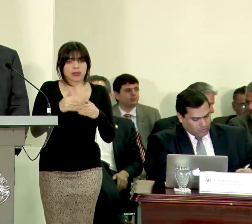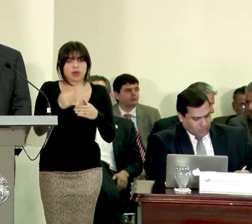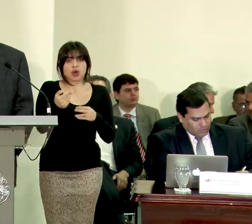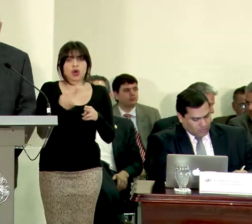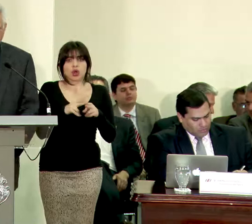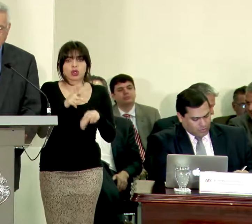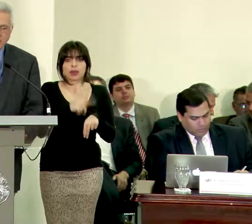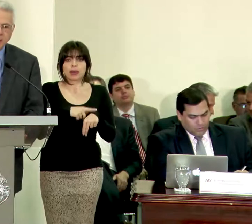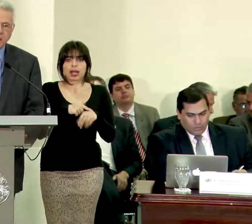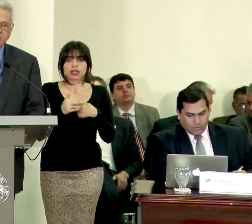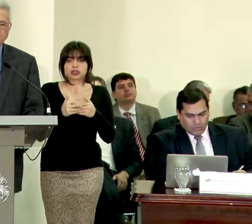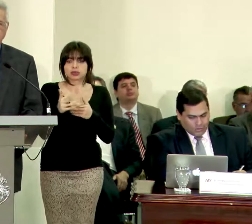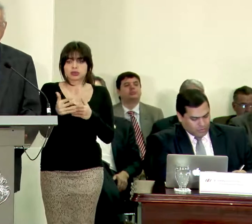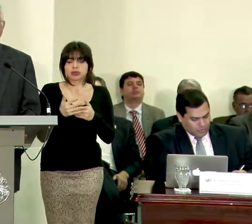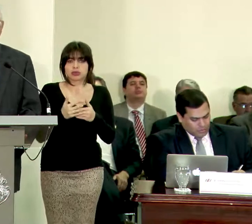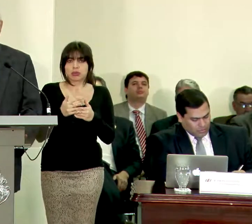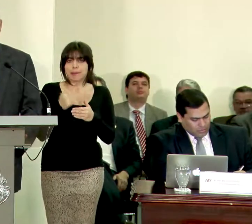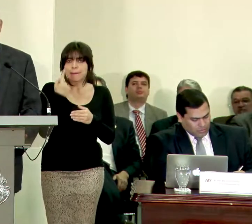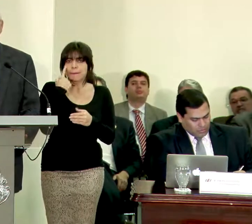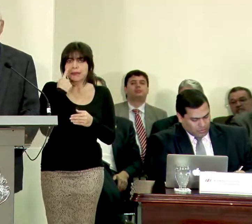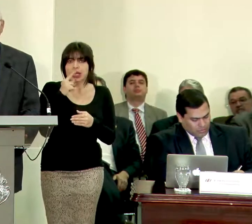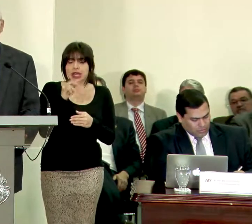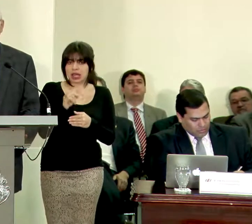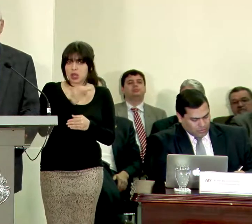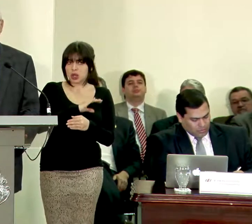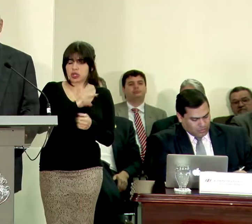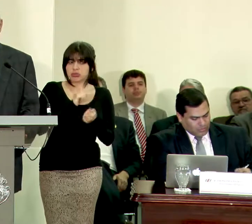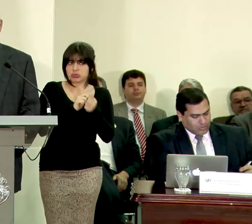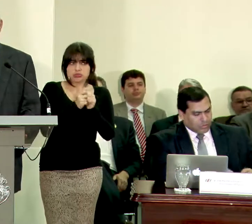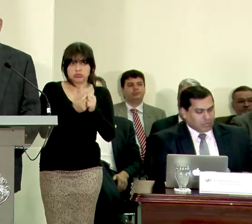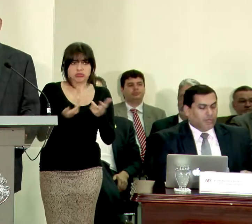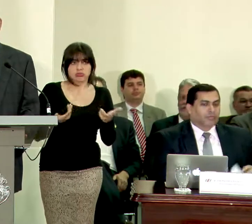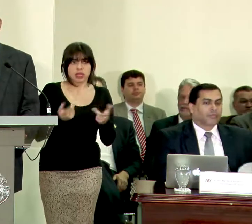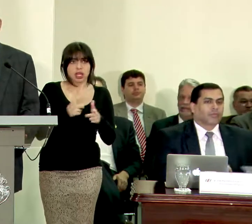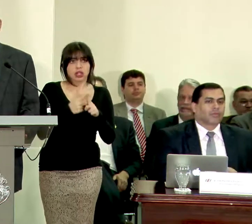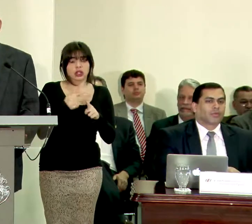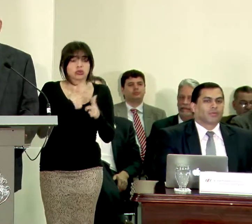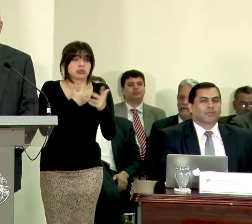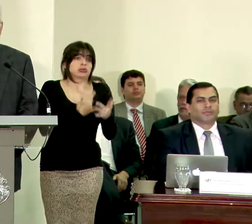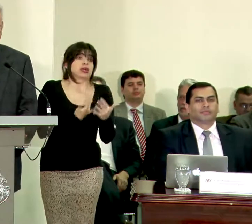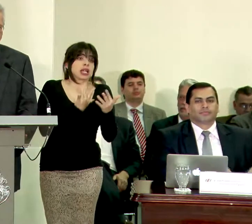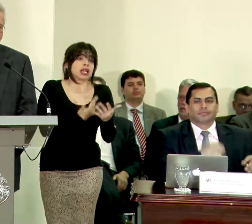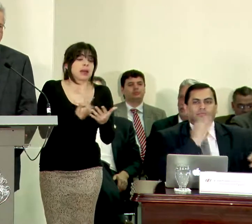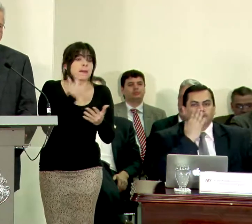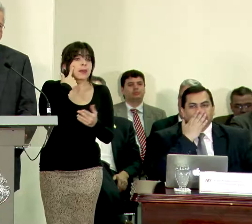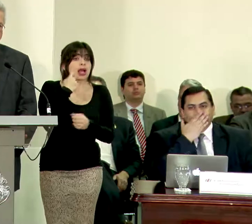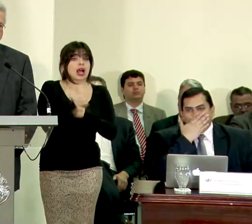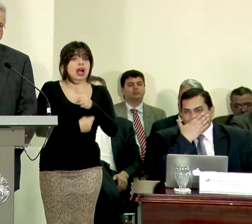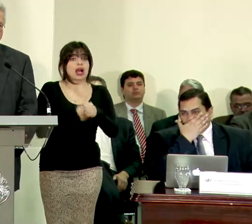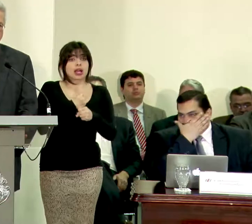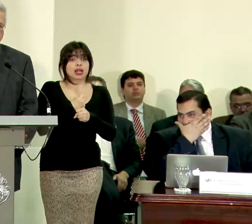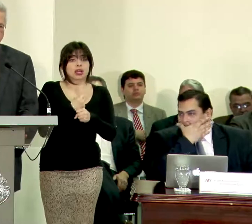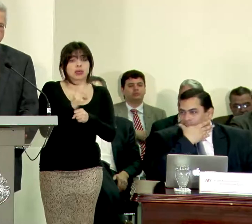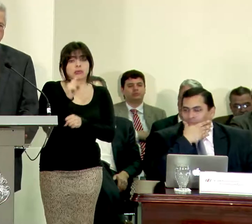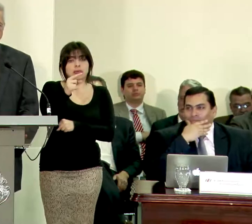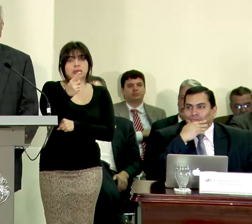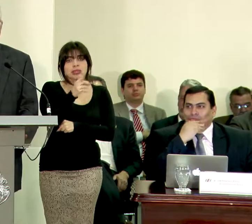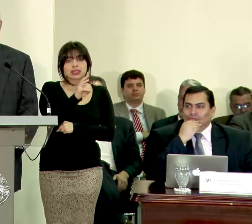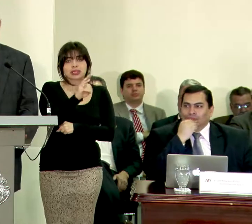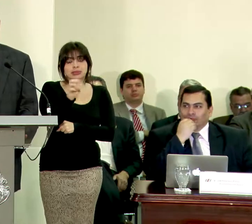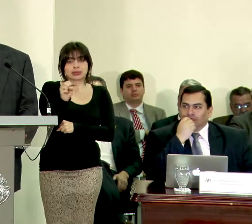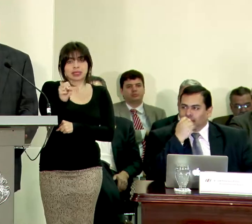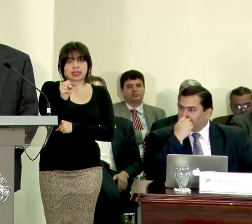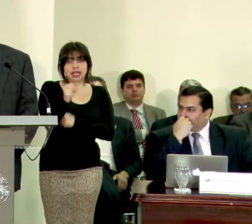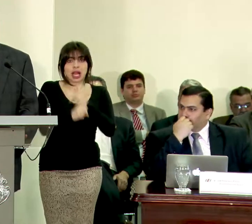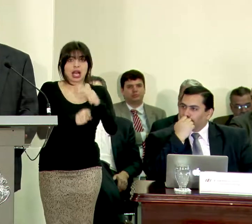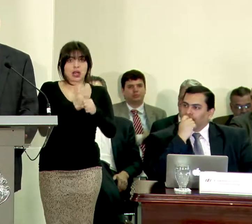corto plazo, para que esas condiciones varíen. Entonces, uno esperaría que para el año, primer semestre